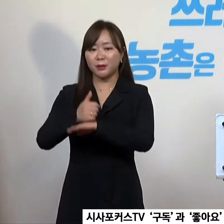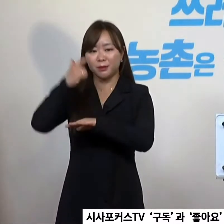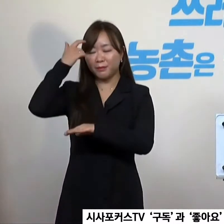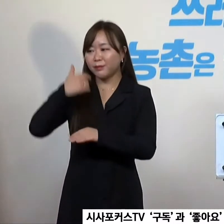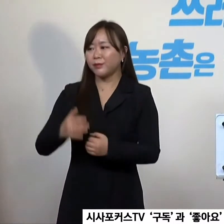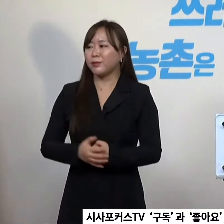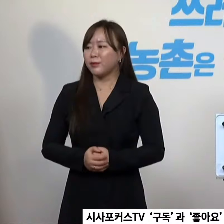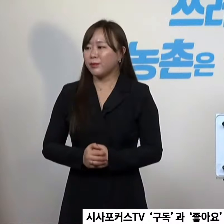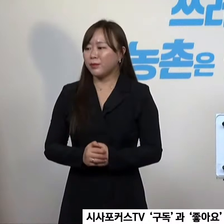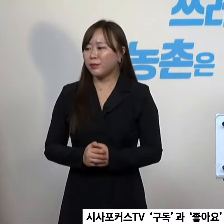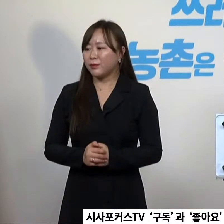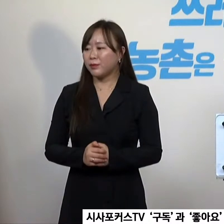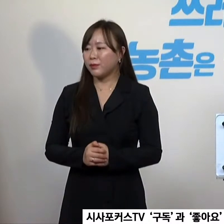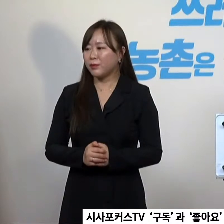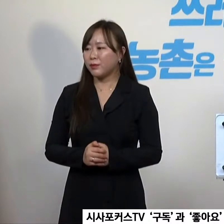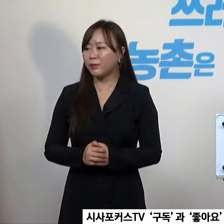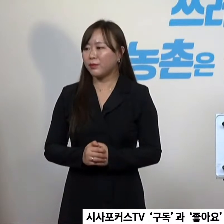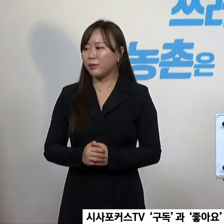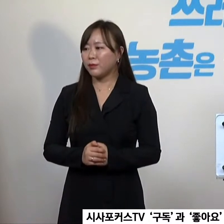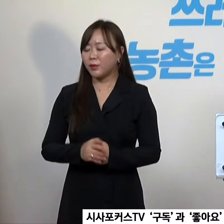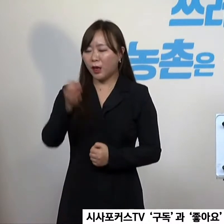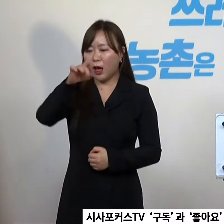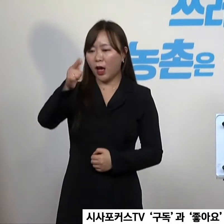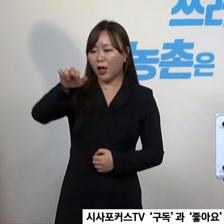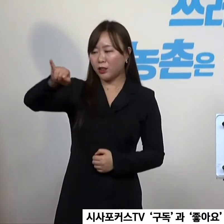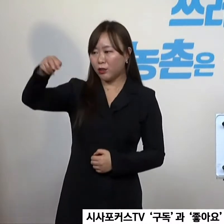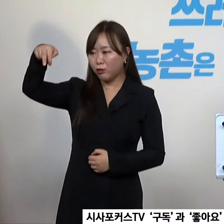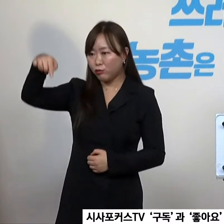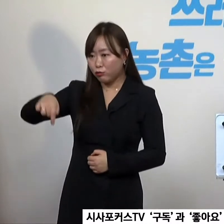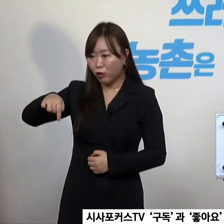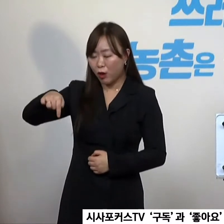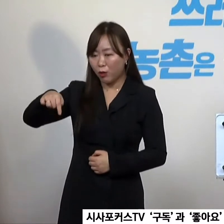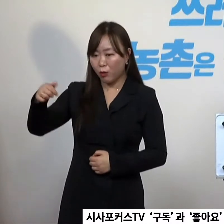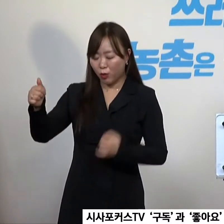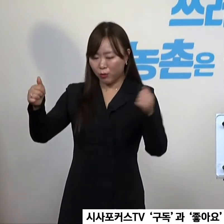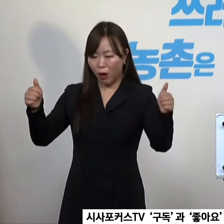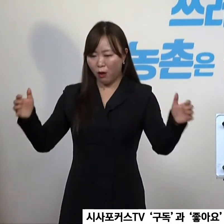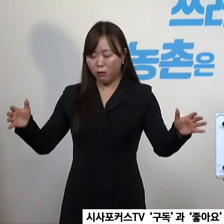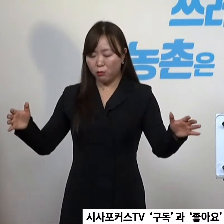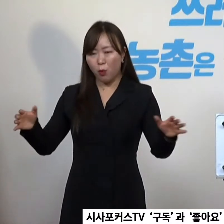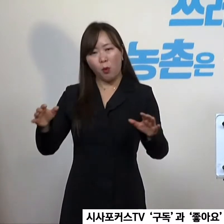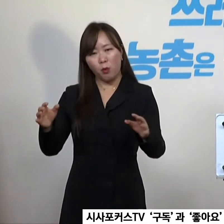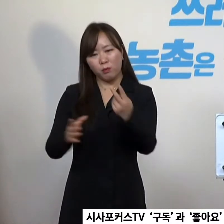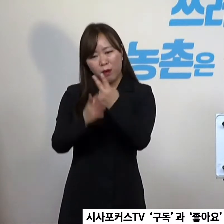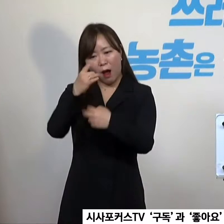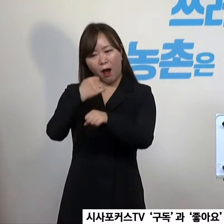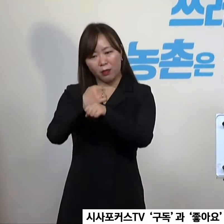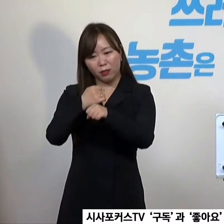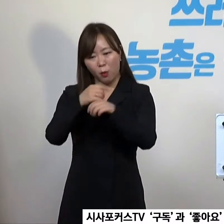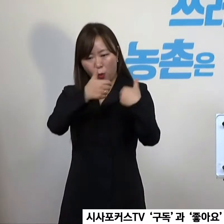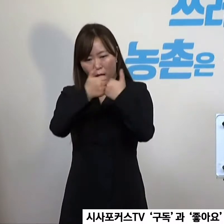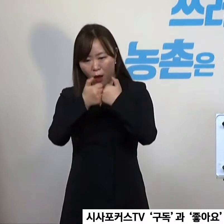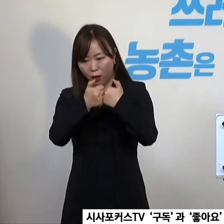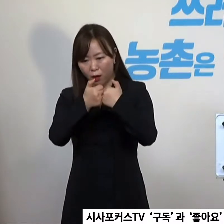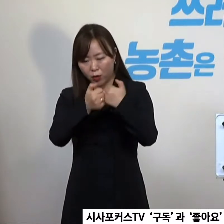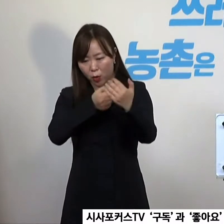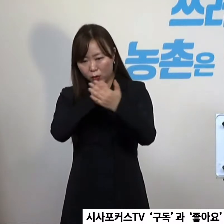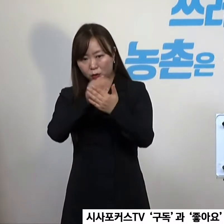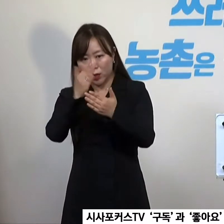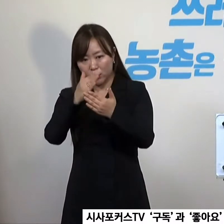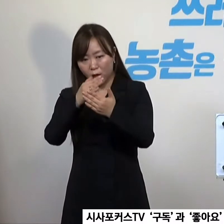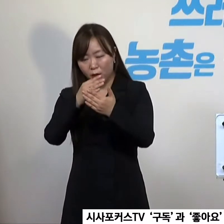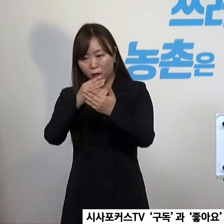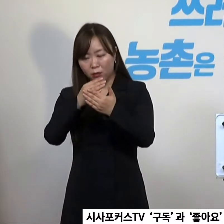공개하겠습니다. 네. 네. 안철수 후보와 단일화 네. 지금 뭐 회의까지 잡혔다고 이제 기사가 나온 바 있는데요.